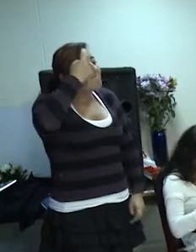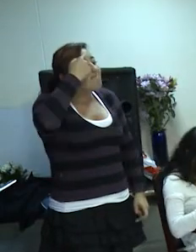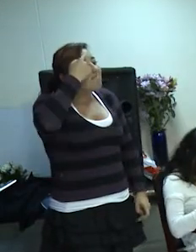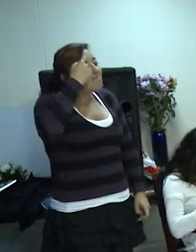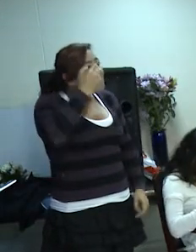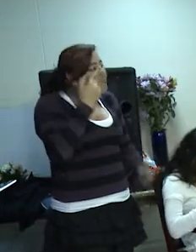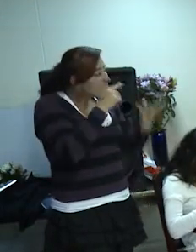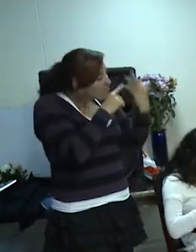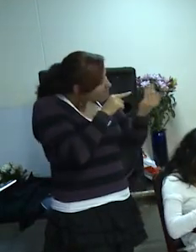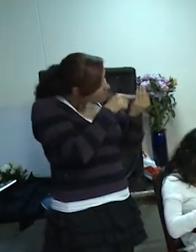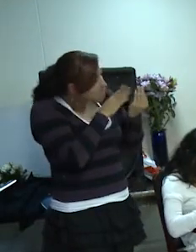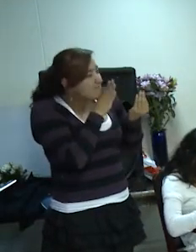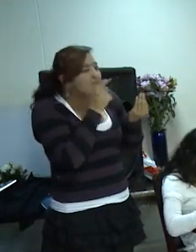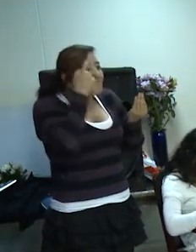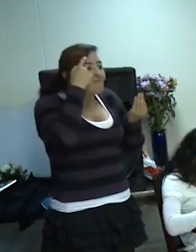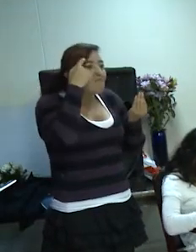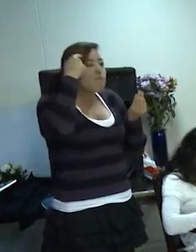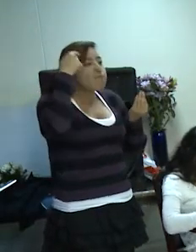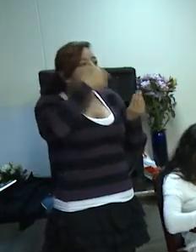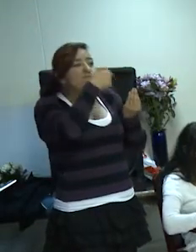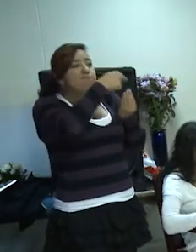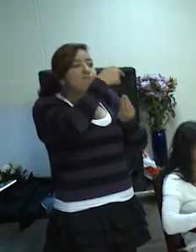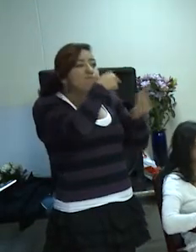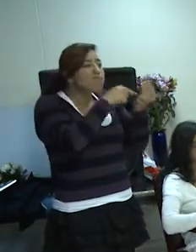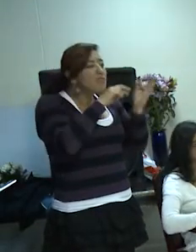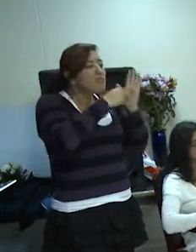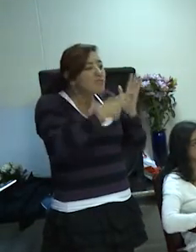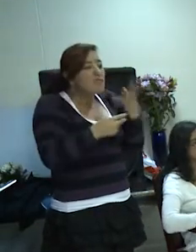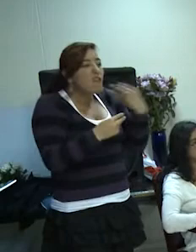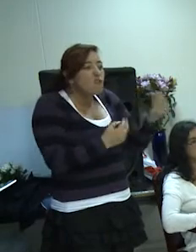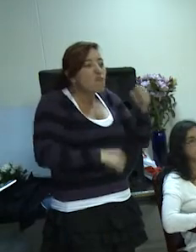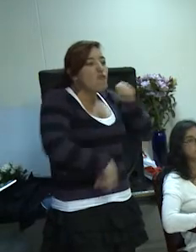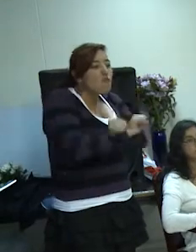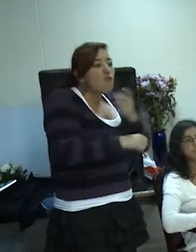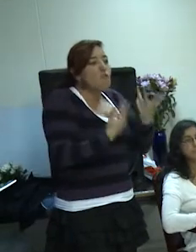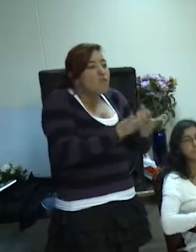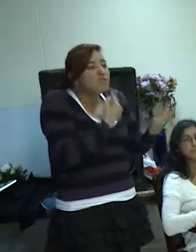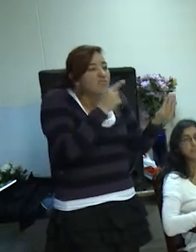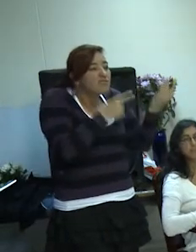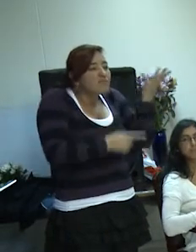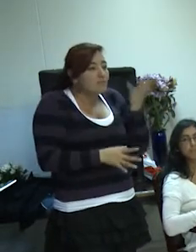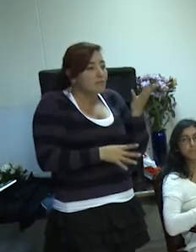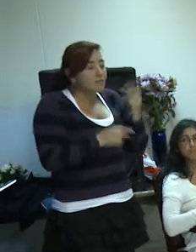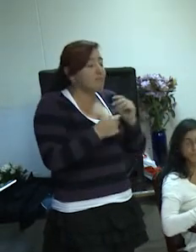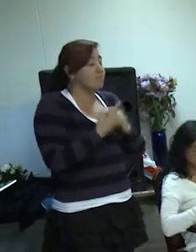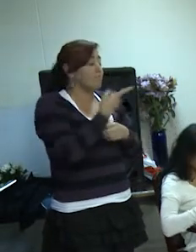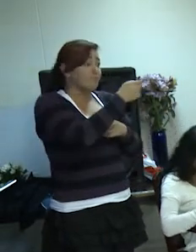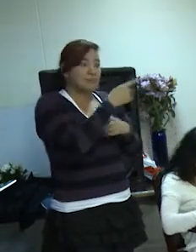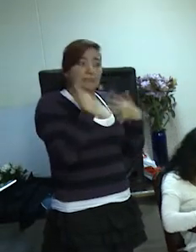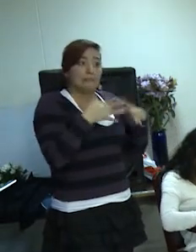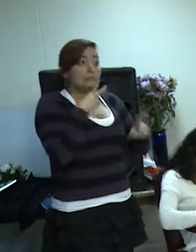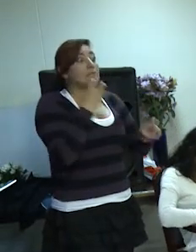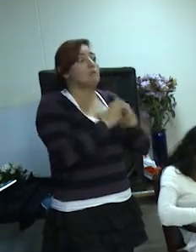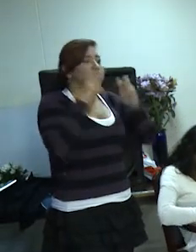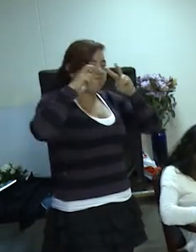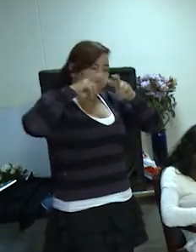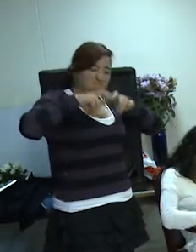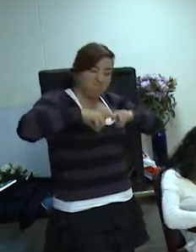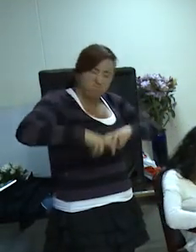qué piensa, qué hace el otro, qué significado le da, qué sentido tiene. Entonces eso es lo